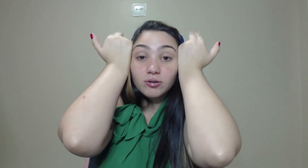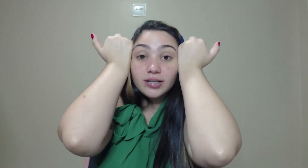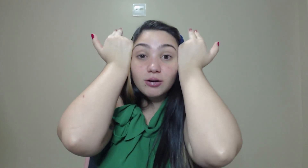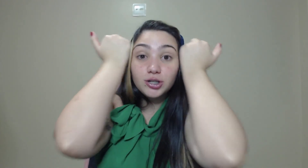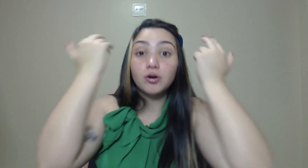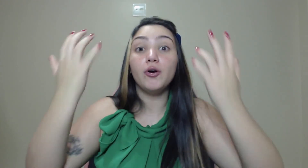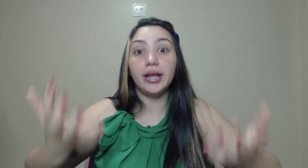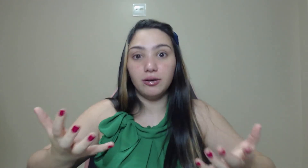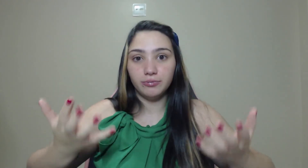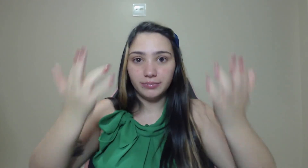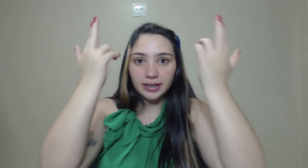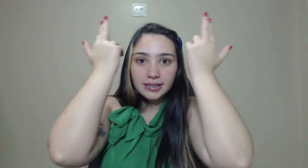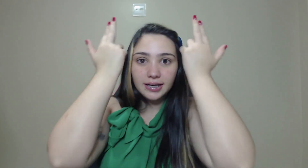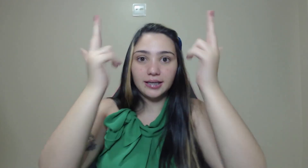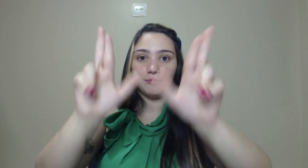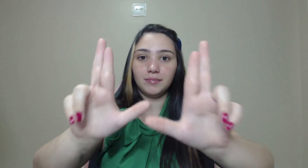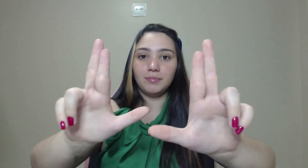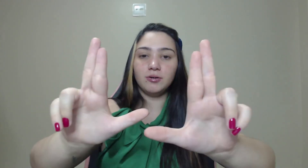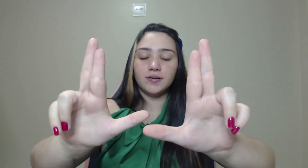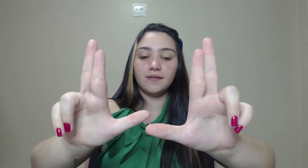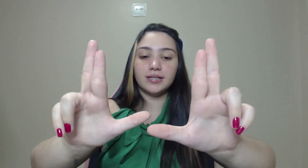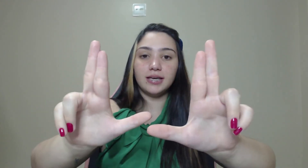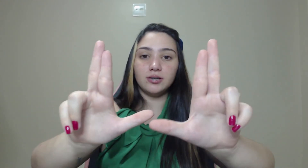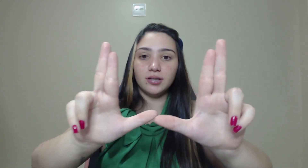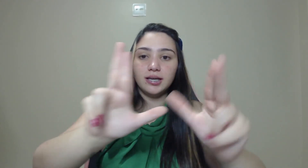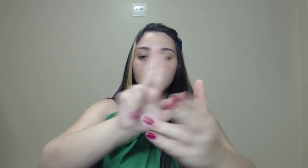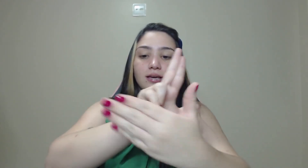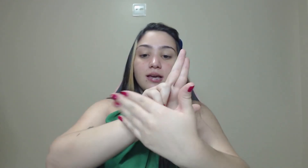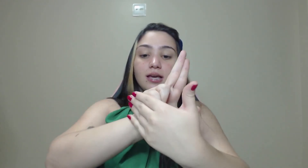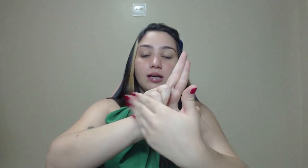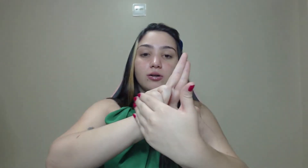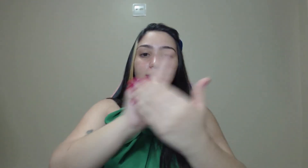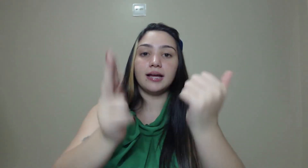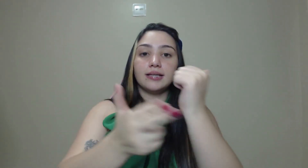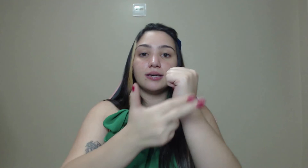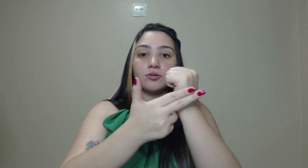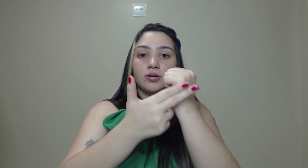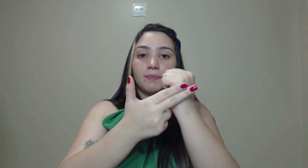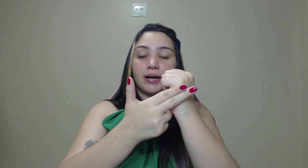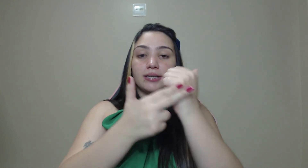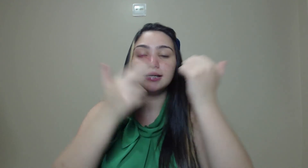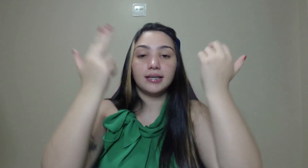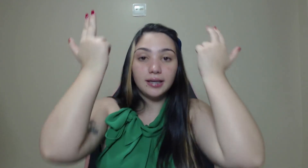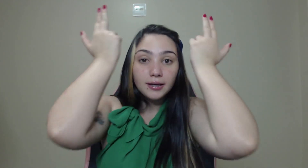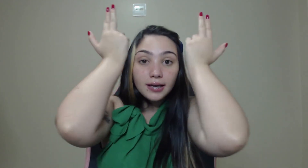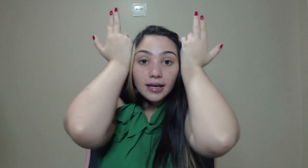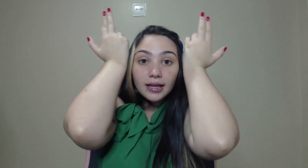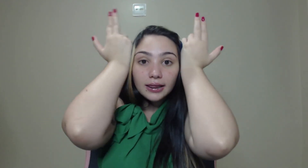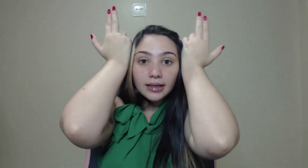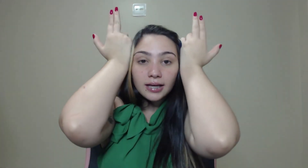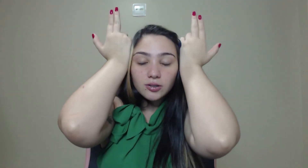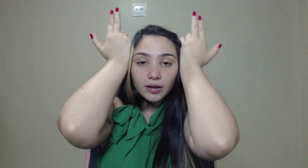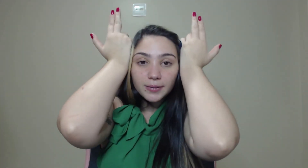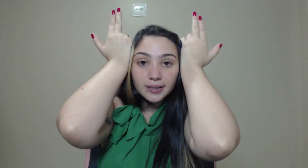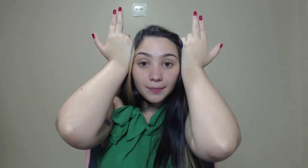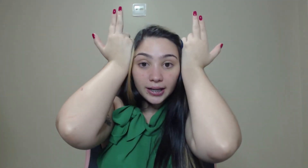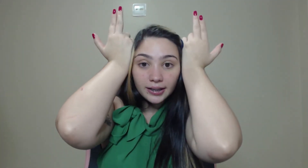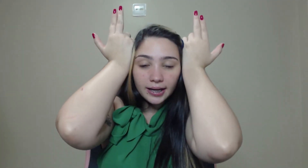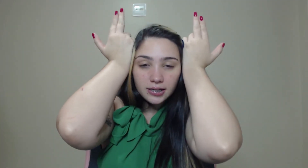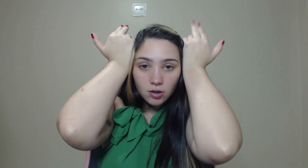de coelho, esse daqui, tá bom? Você vai fazer isso daqui, encostar essas duas partes aqui na sua cabeça para trás, olha a